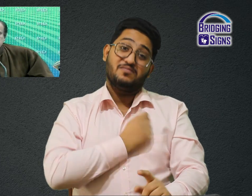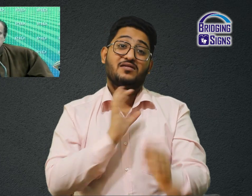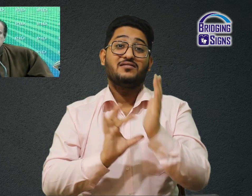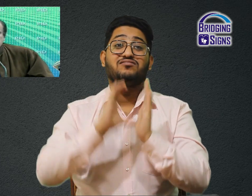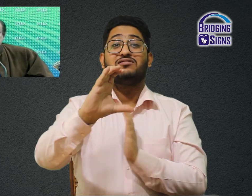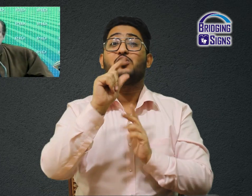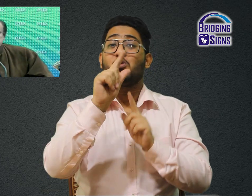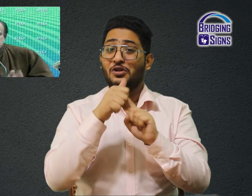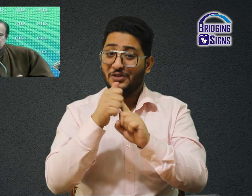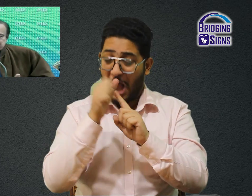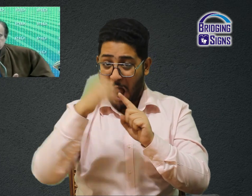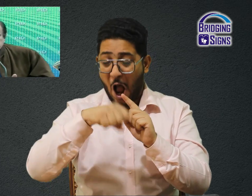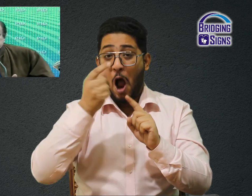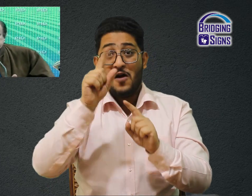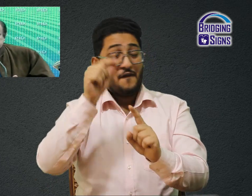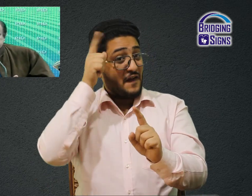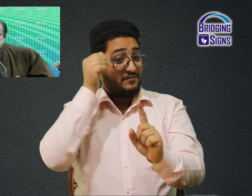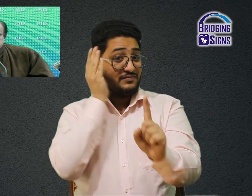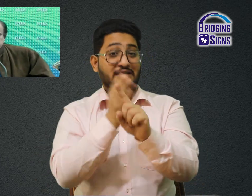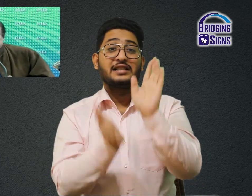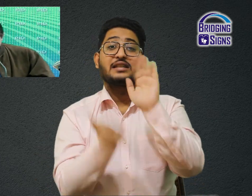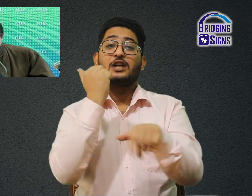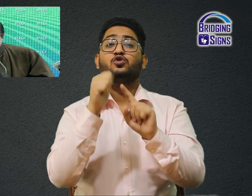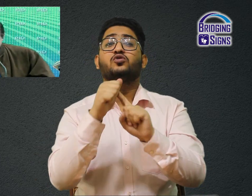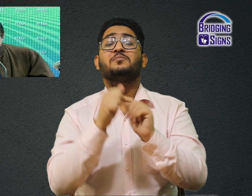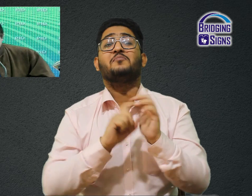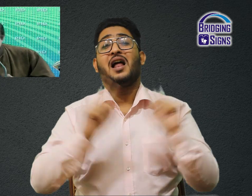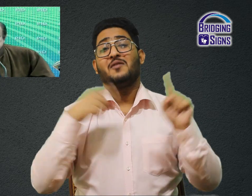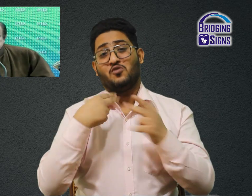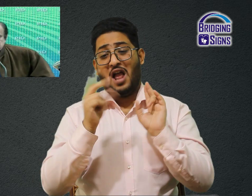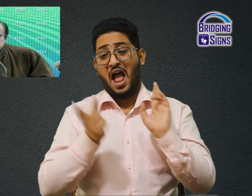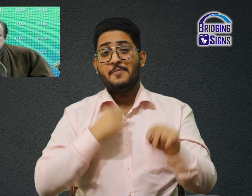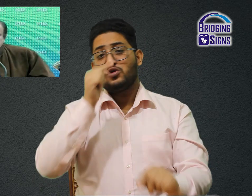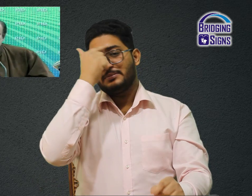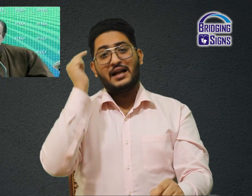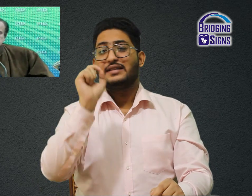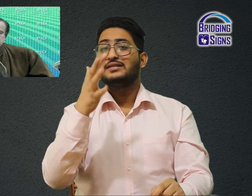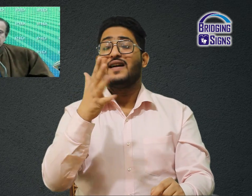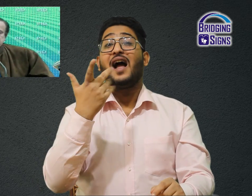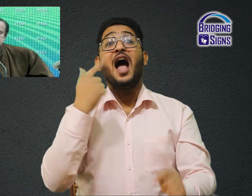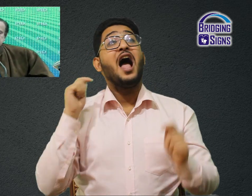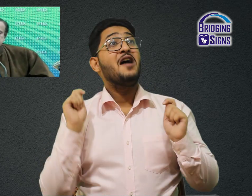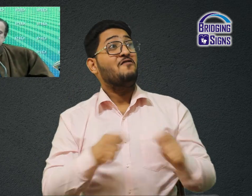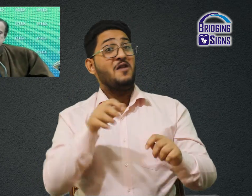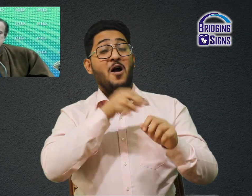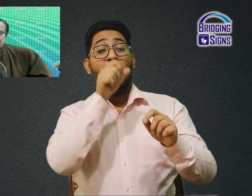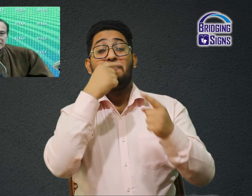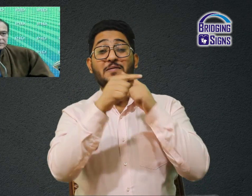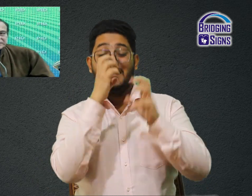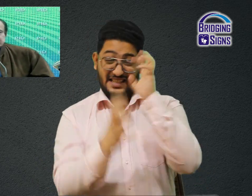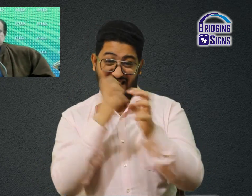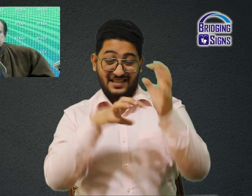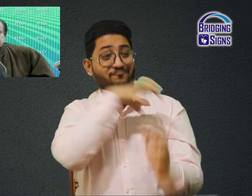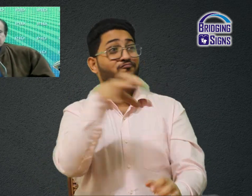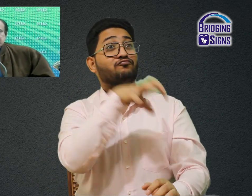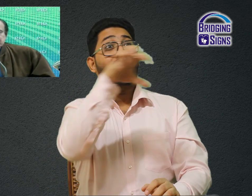है और आपकी प्रायोरिटी भी वो होनी चाहिए। बदकिस्मती से जनरेशन प्लांट्स तो बहुत बन गए, हमारा